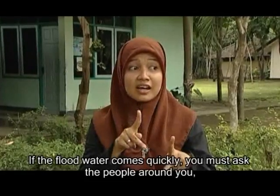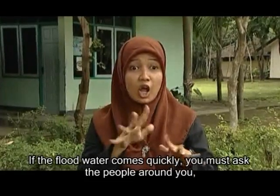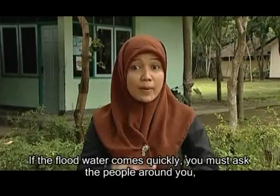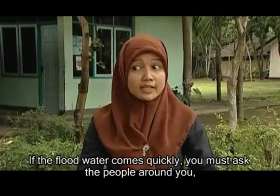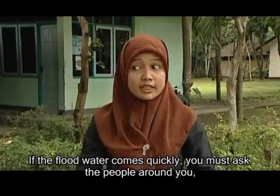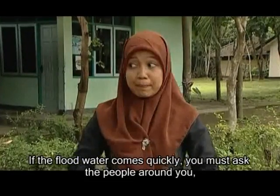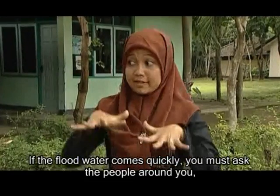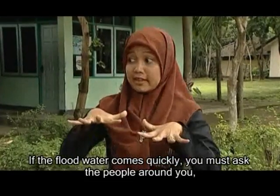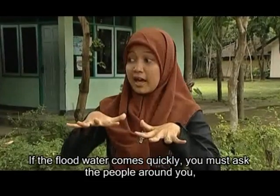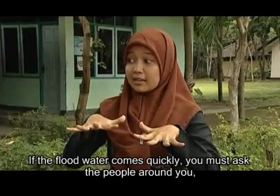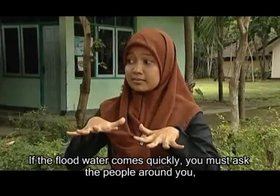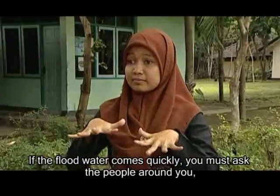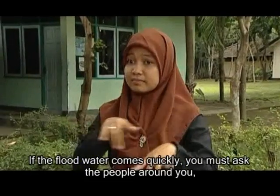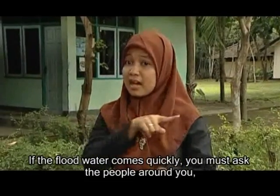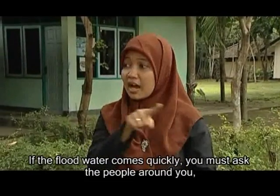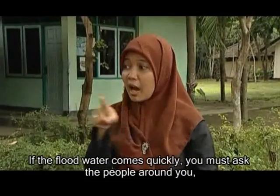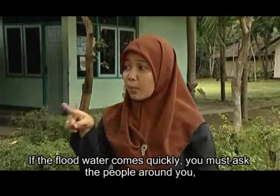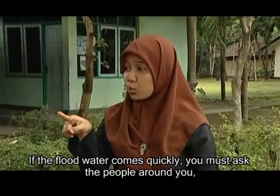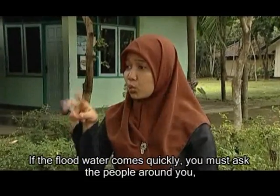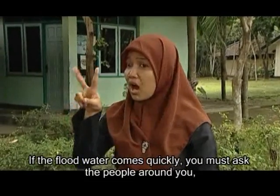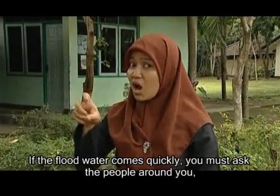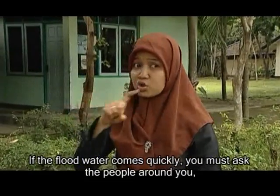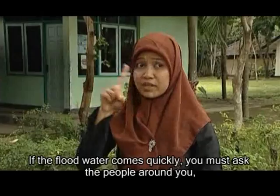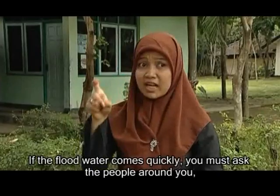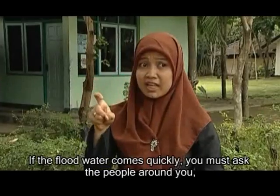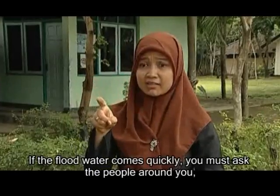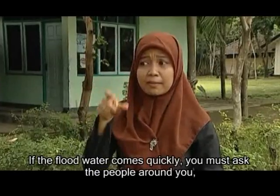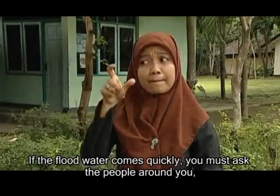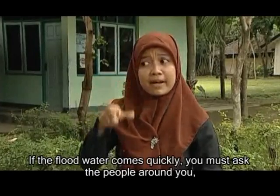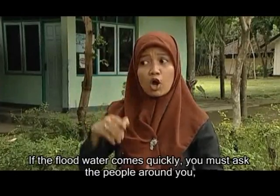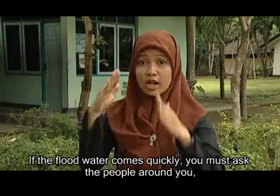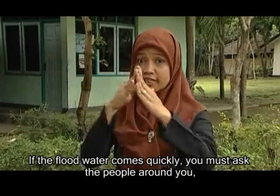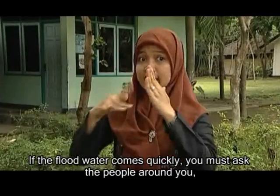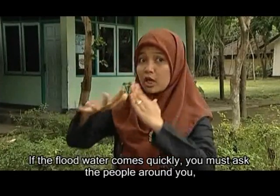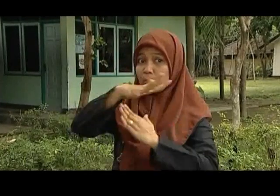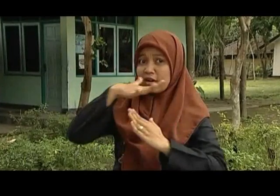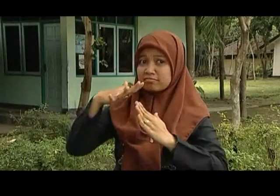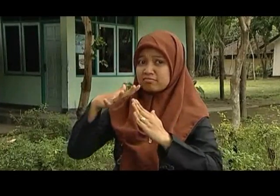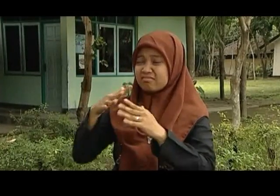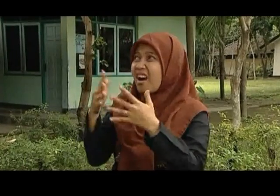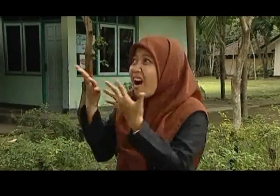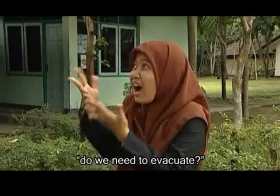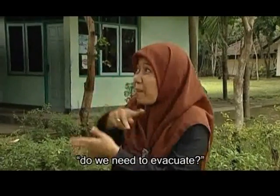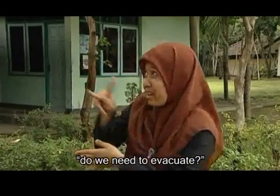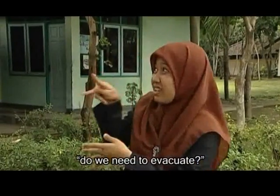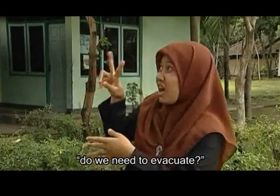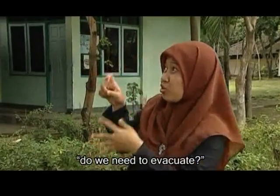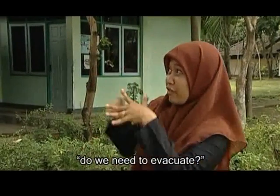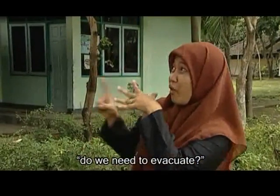Kalau banjir cepat datang, kamu harus bertanya pada orang di sekitar rumah. Apakah kita harus